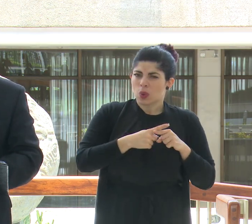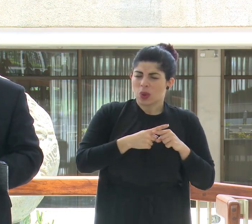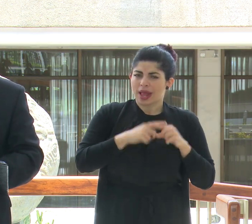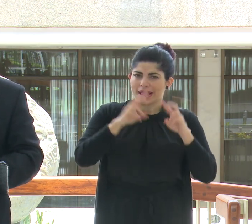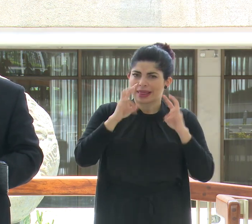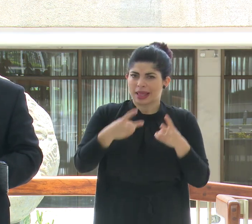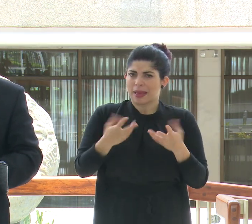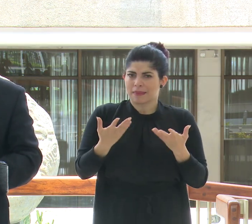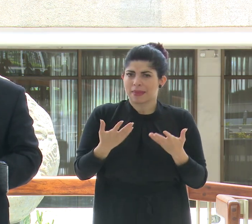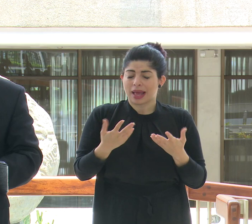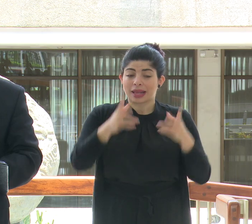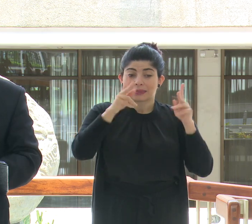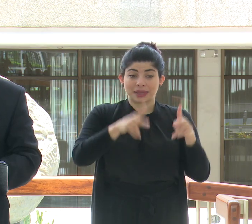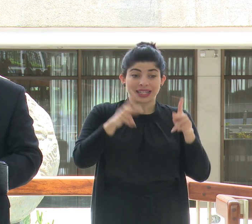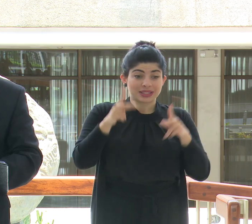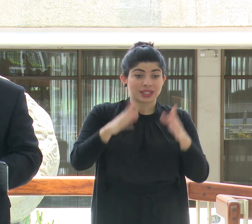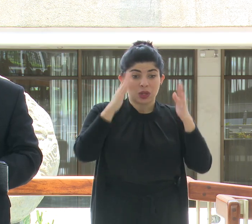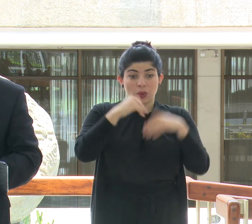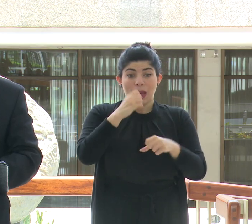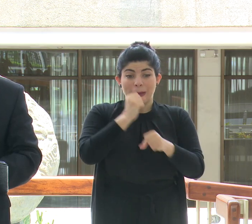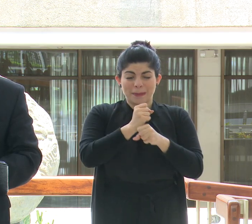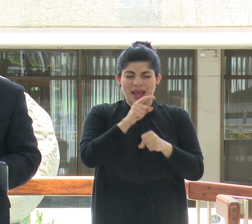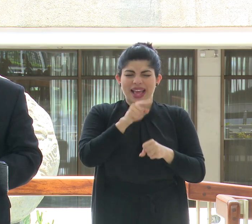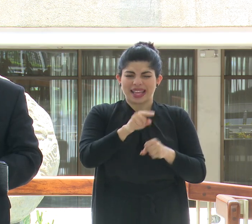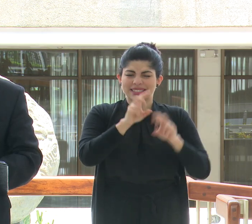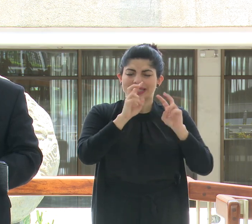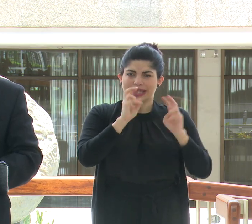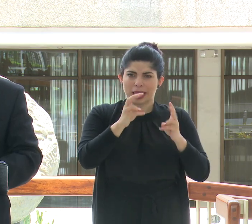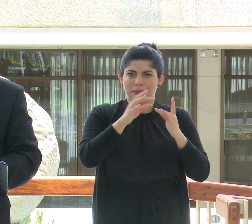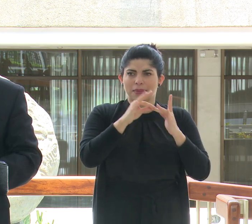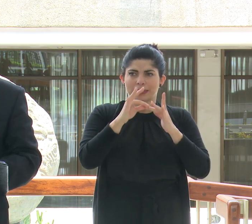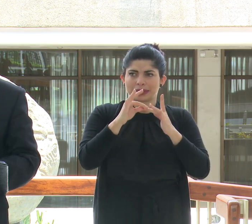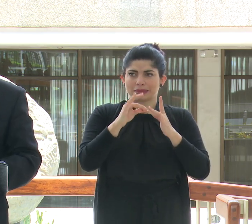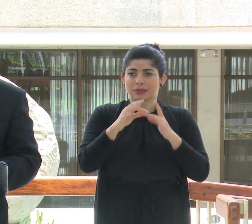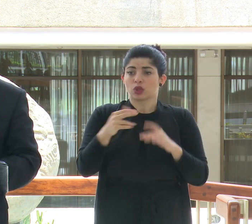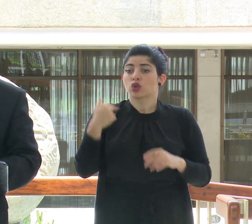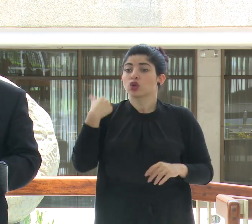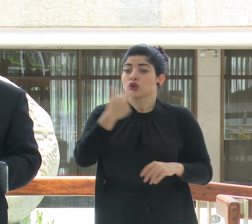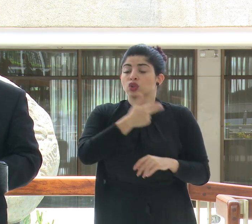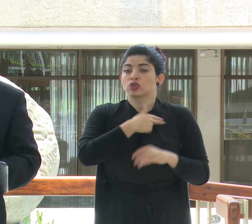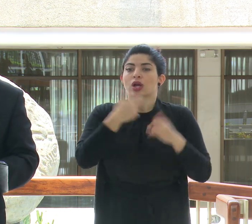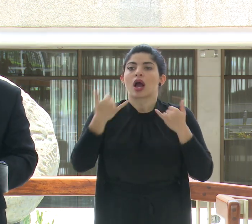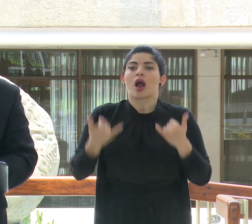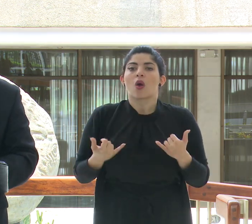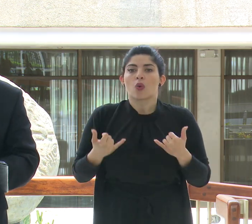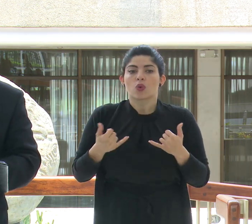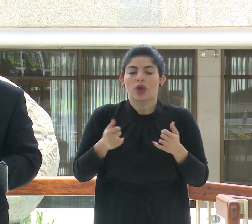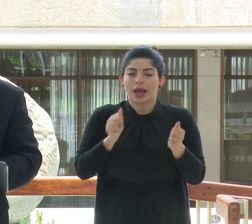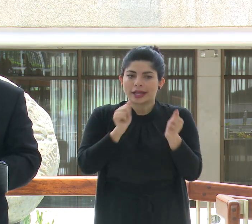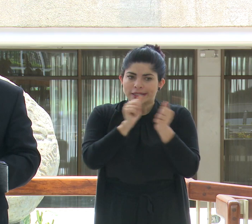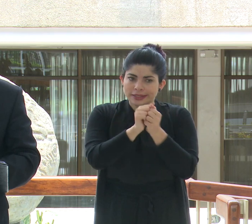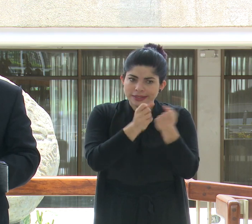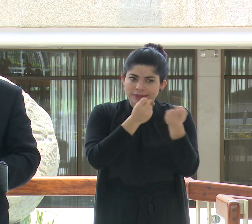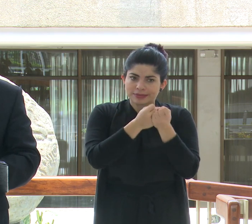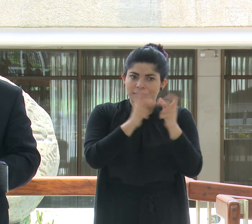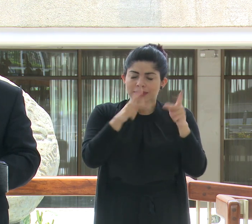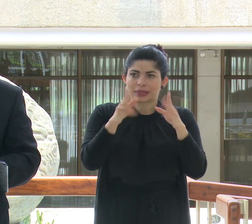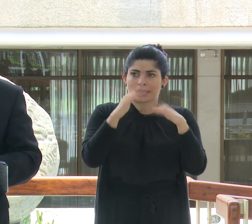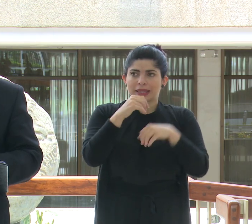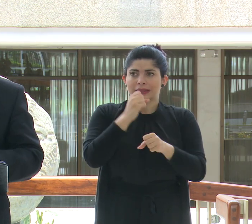tema. Las personas desempleadas, ese es el tema. Y nosotros estamos con las personas